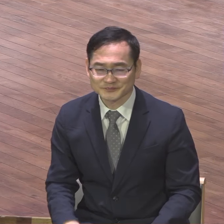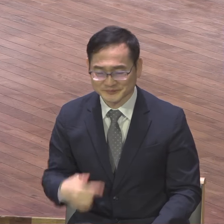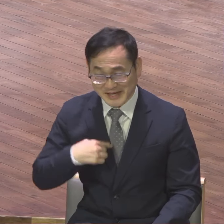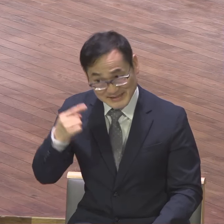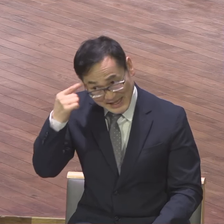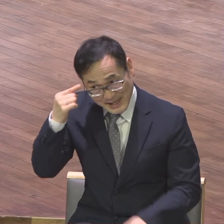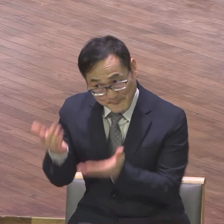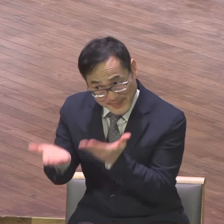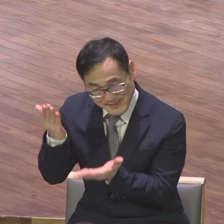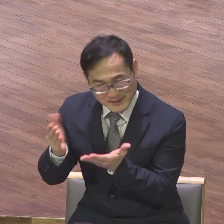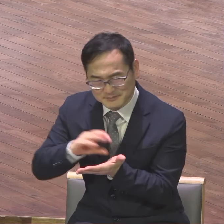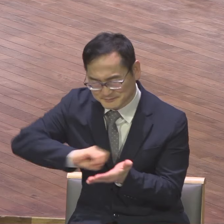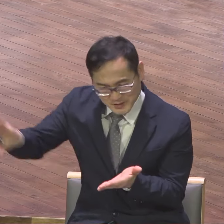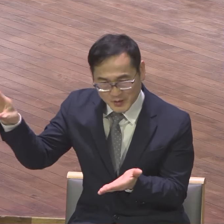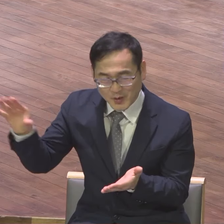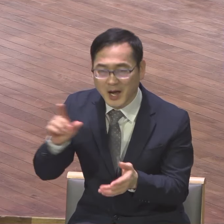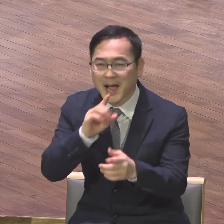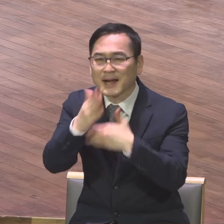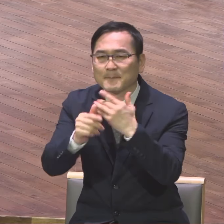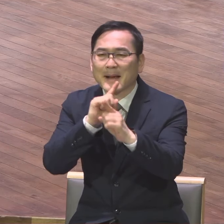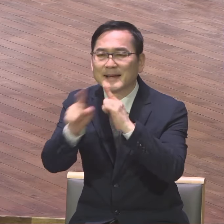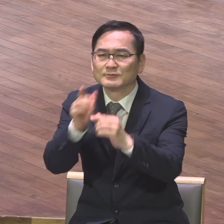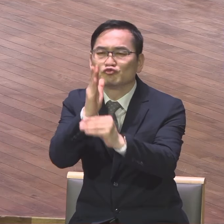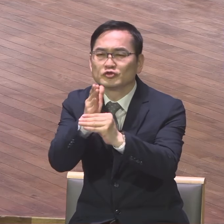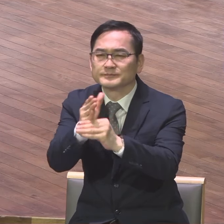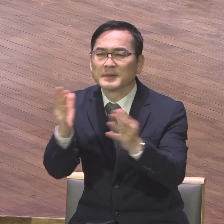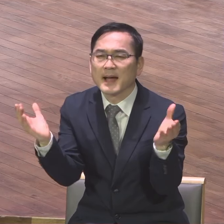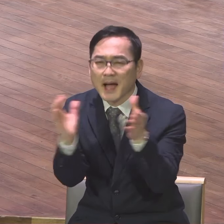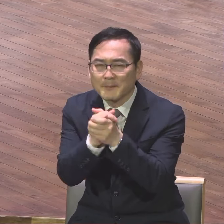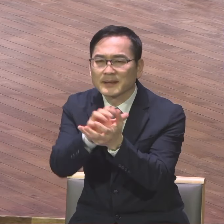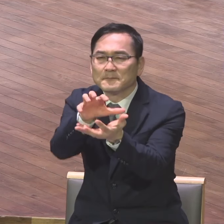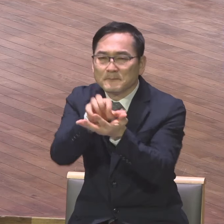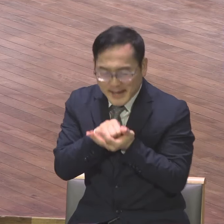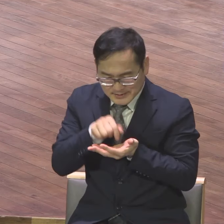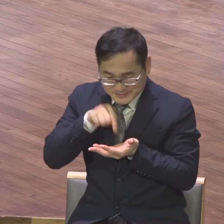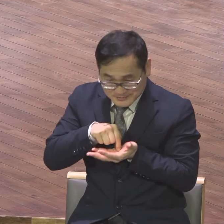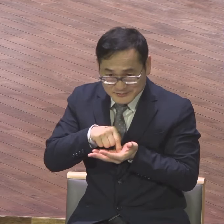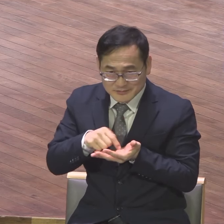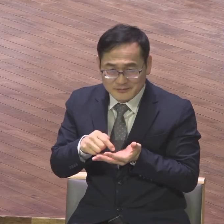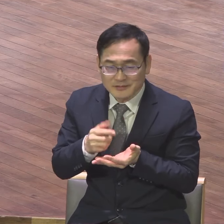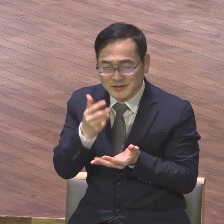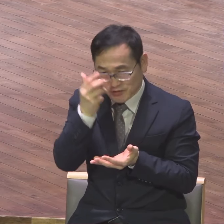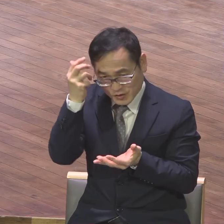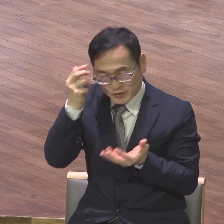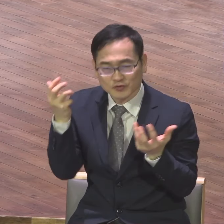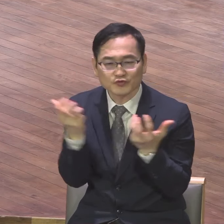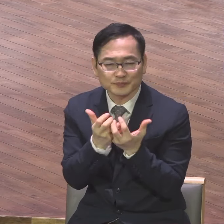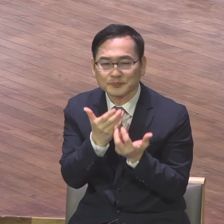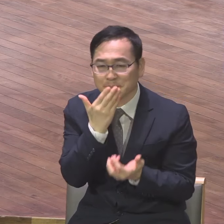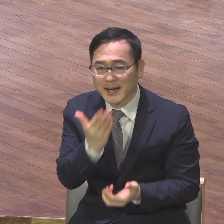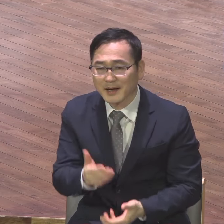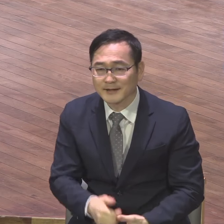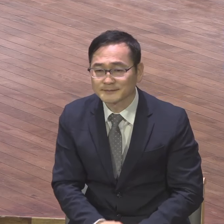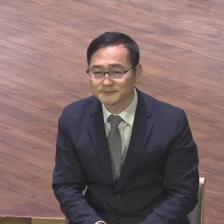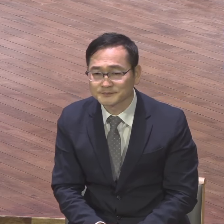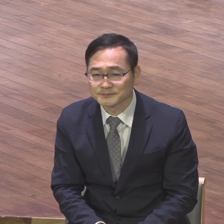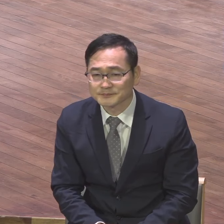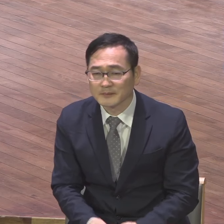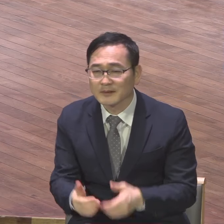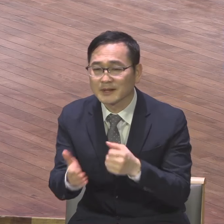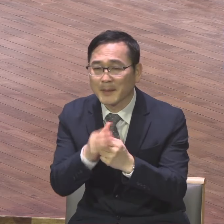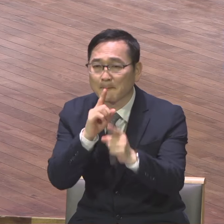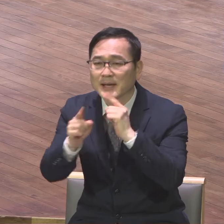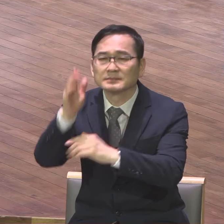내려놓고 말씀으로 충만한 것이 성령 충만이에요. 말씀으로 충만한. 그래서 강단이